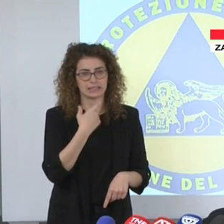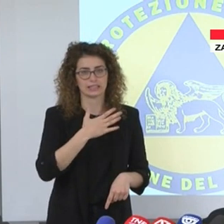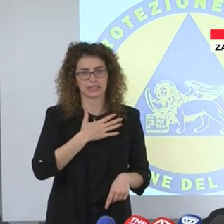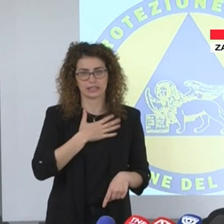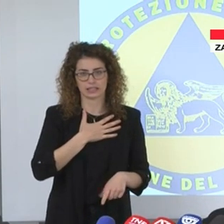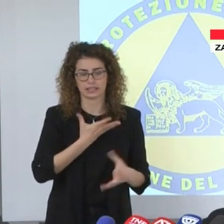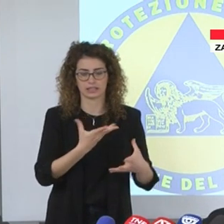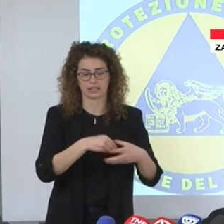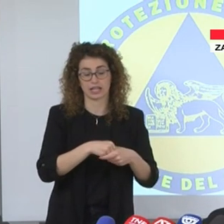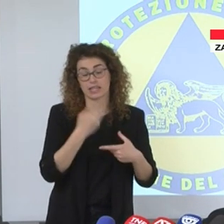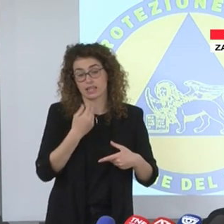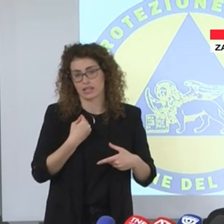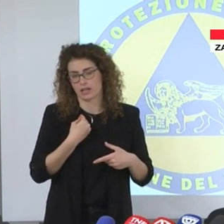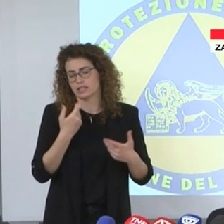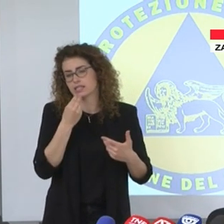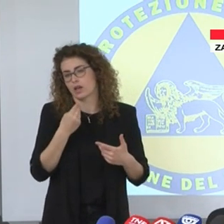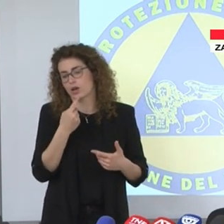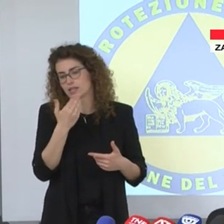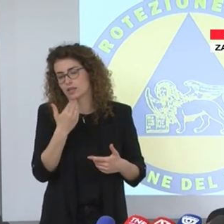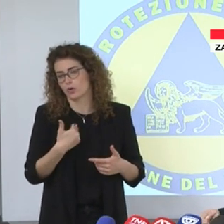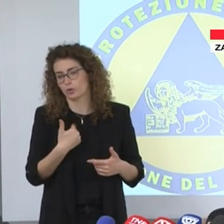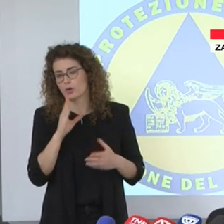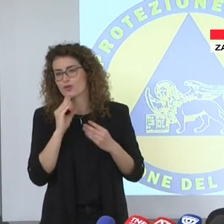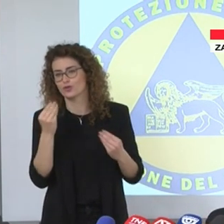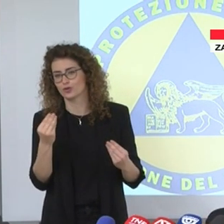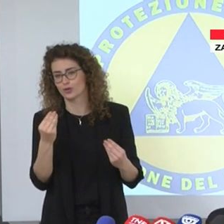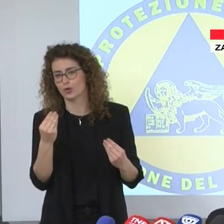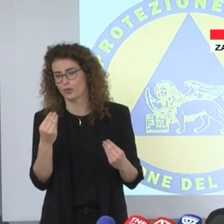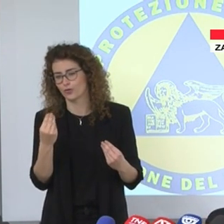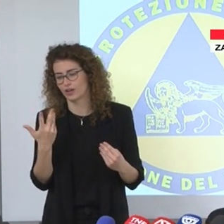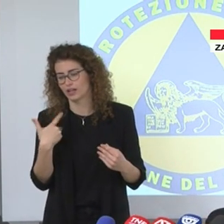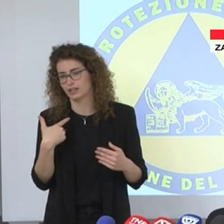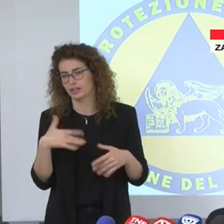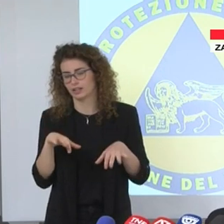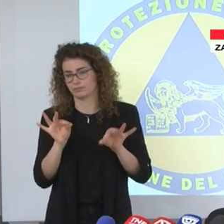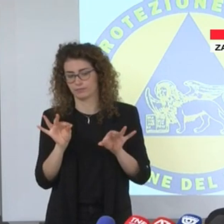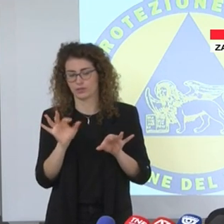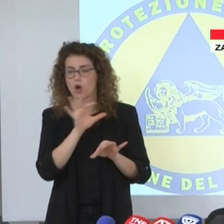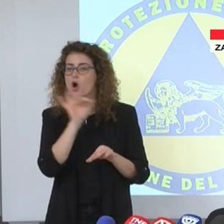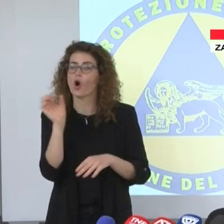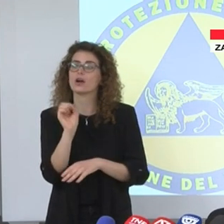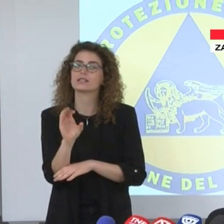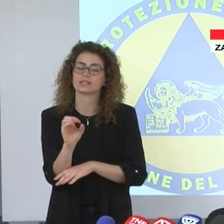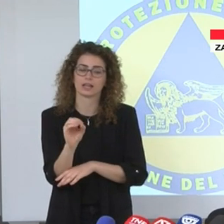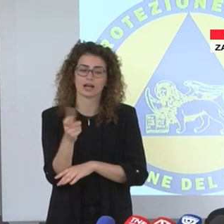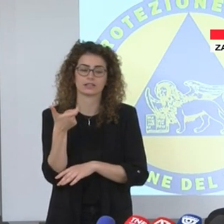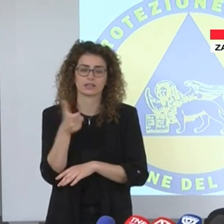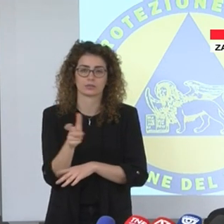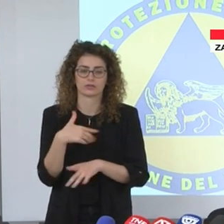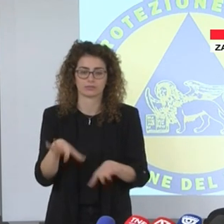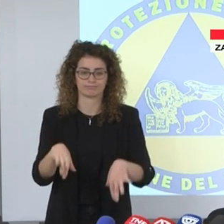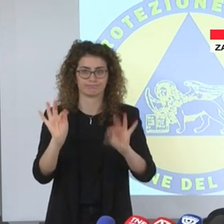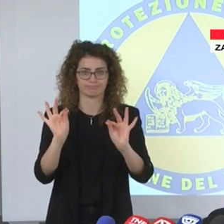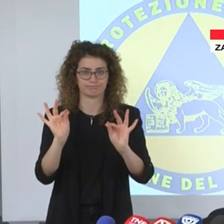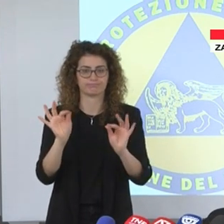giovani secondo me, che sono forse rimasti indietro oppure che non sono rientrati, non so, penso agli insegnanti, perché poi a un certo punto abbiamo comunque